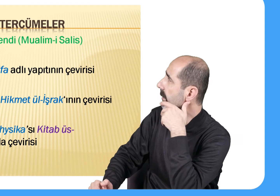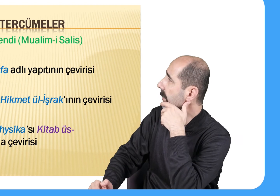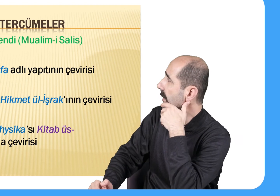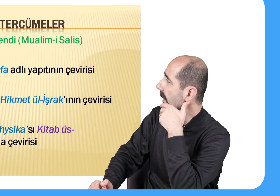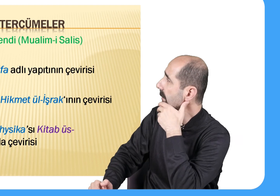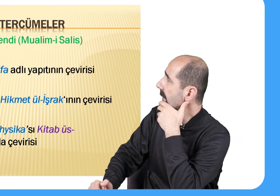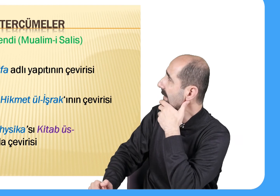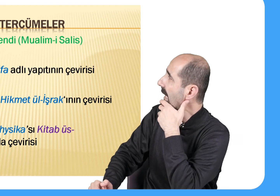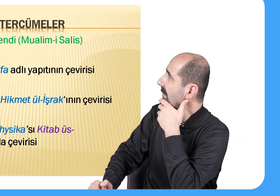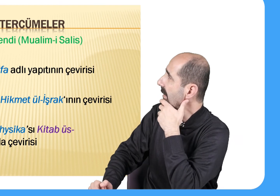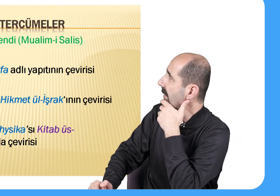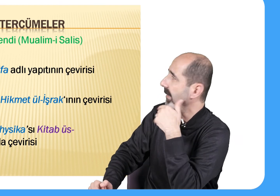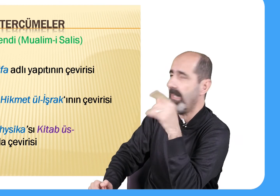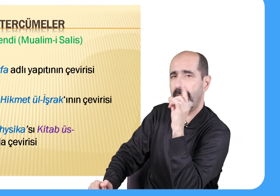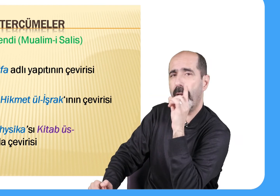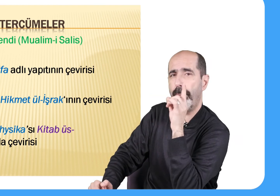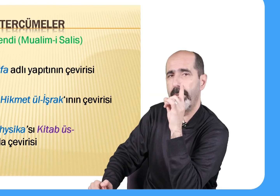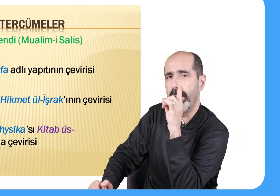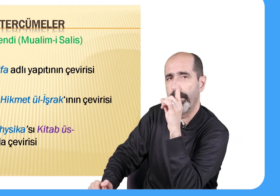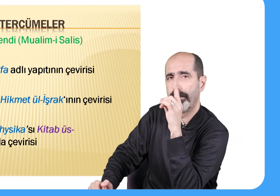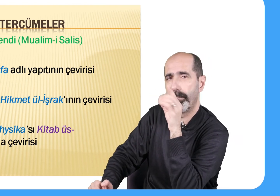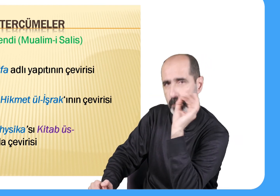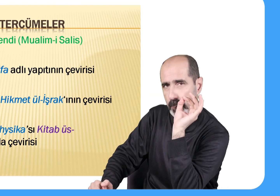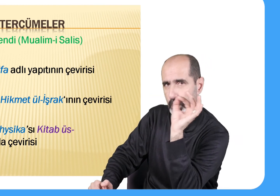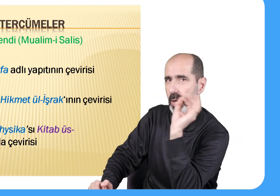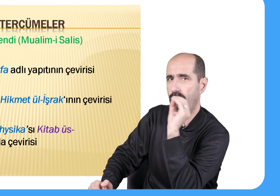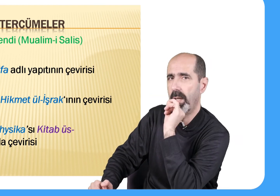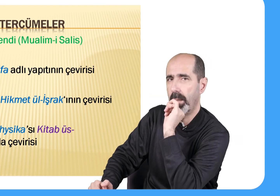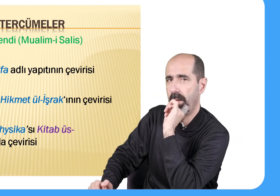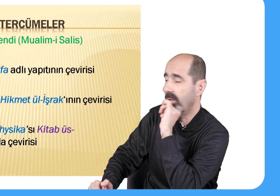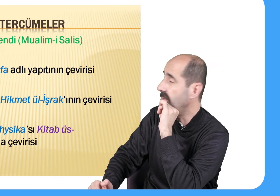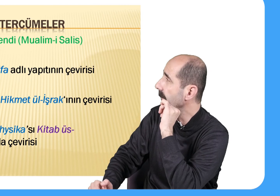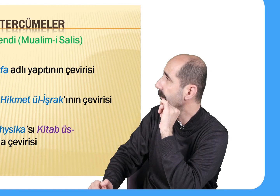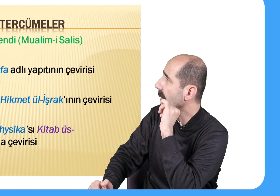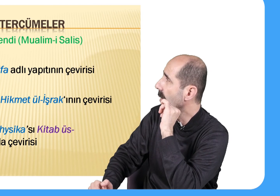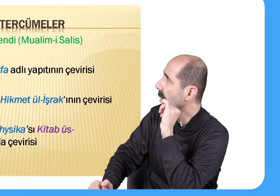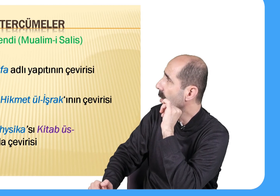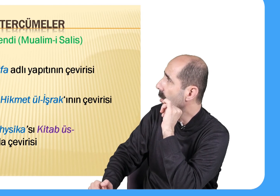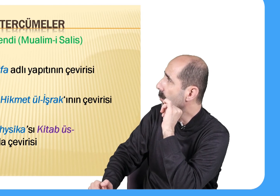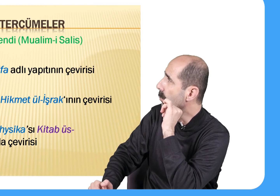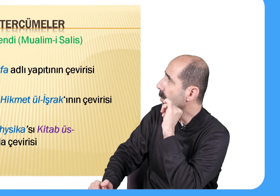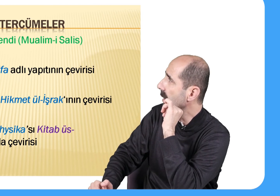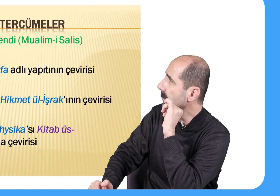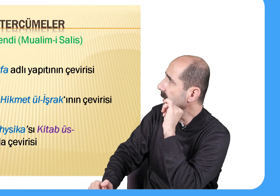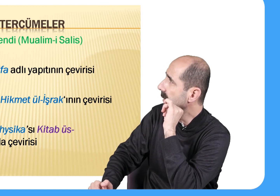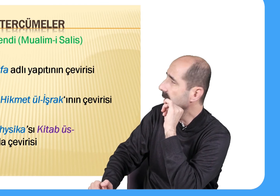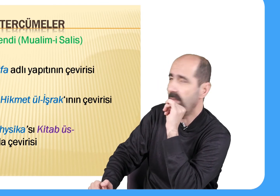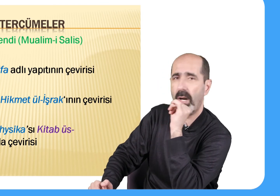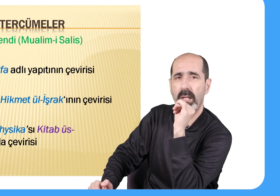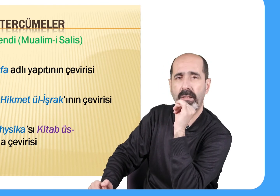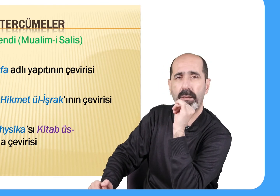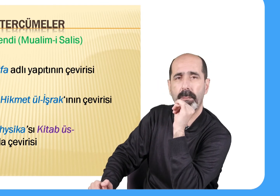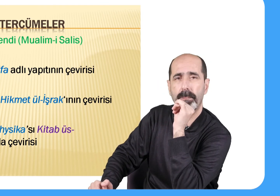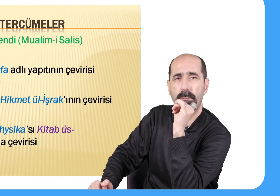kabul edilen bilinen yanyalı Esad Efendi bu tercümeleri yapan kişi muallimi